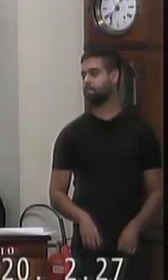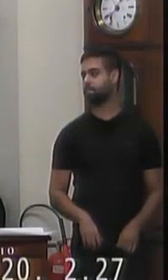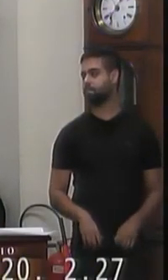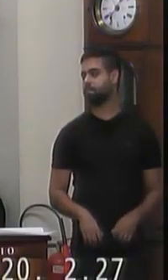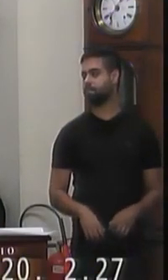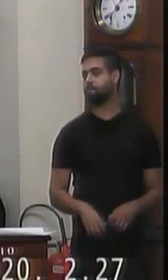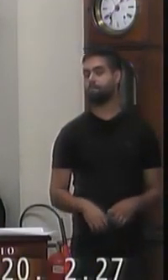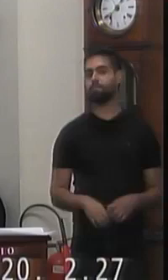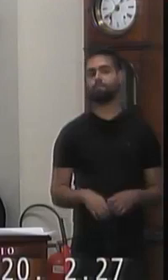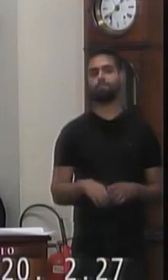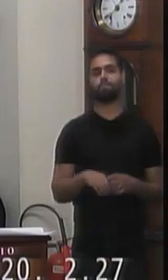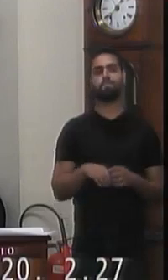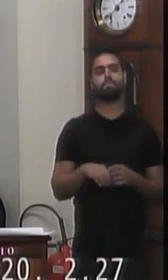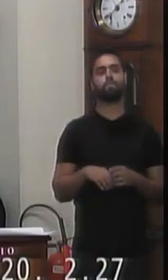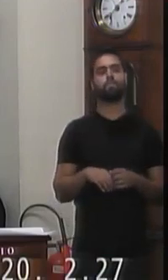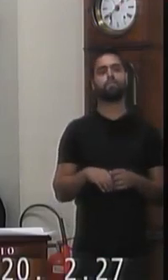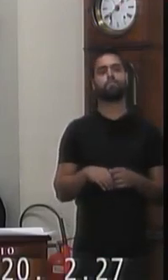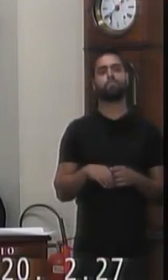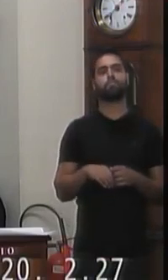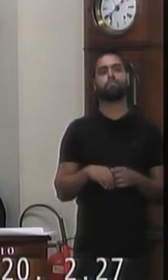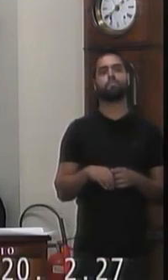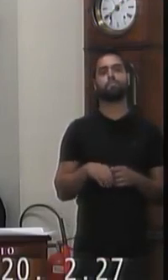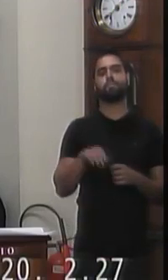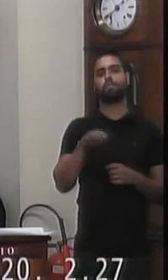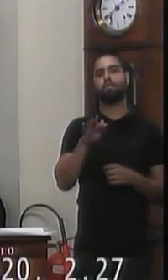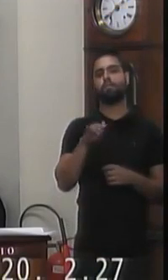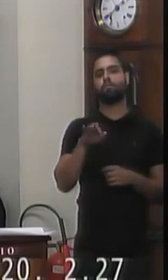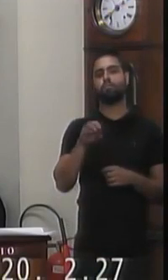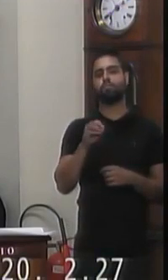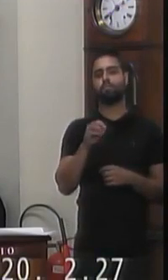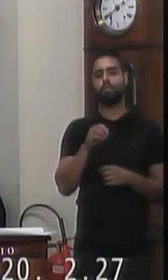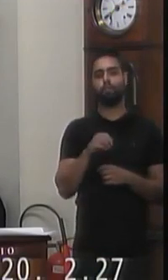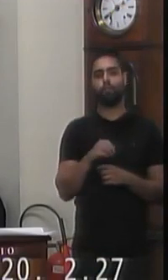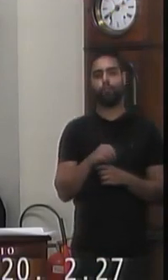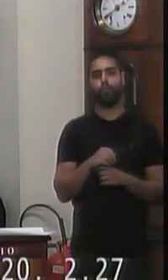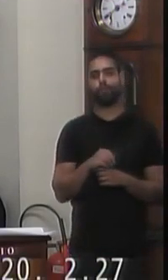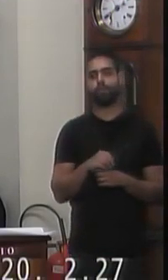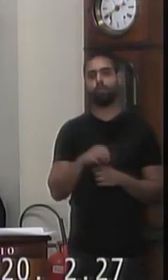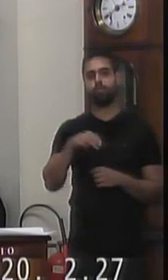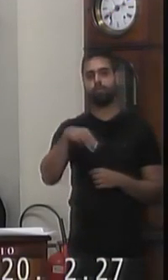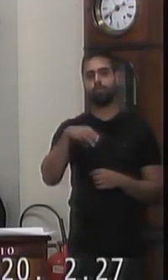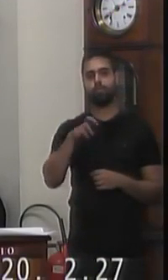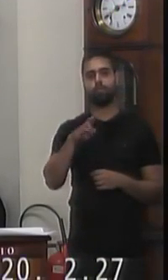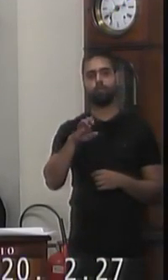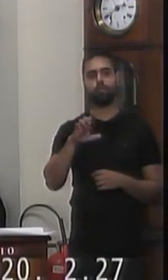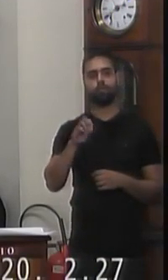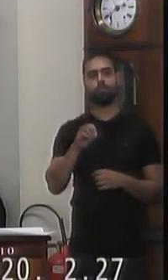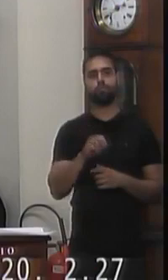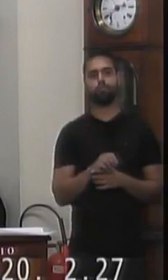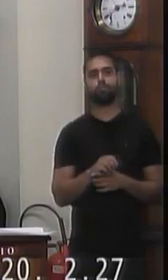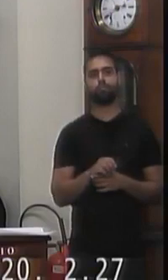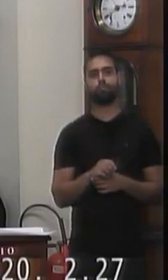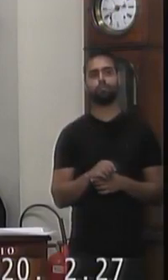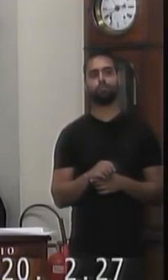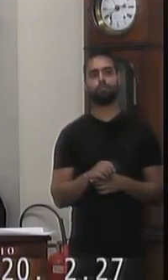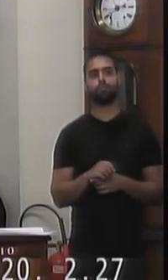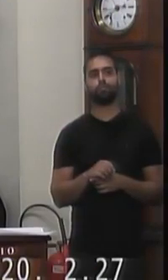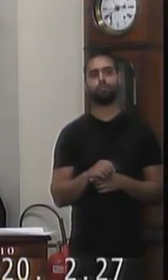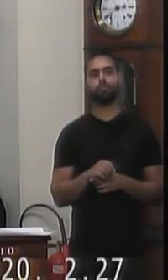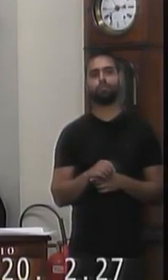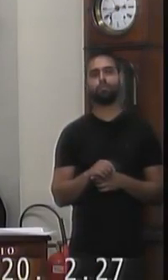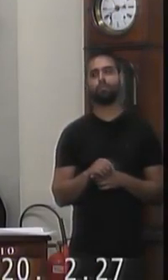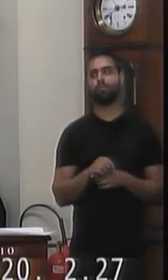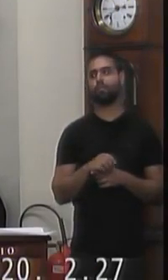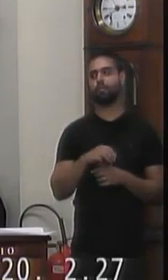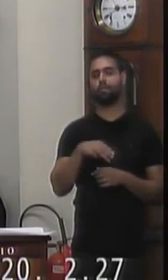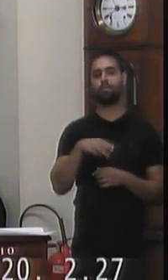Fabiano Vasconcelos. Presente. Fábio Antônio Pires Jorge, Marcelo Moreira, Marco da Silva